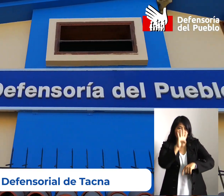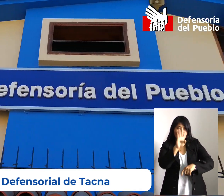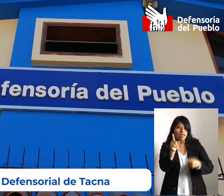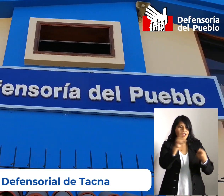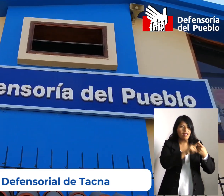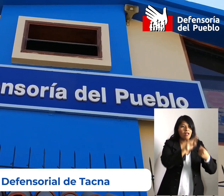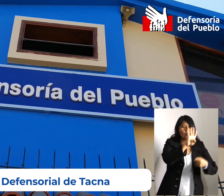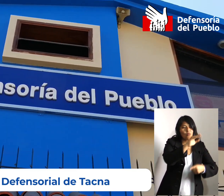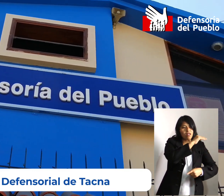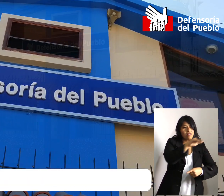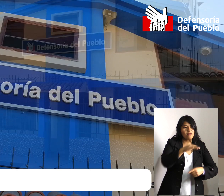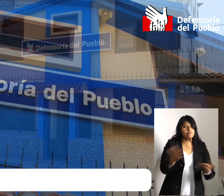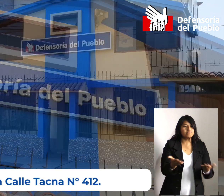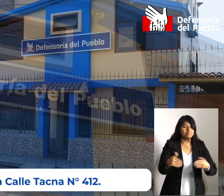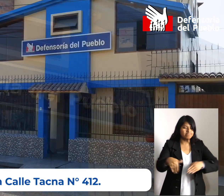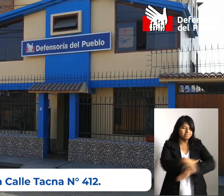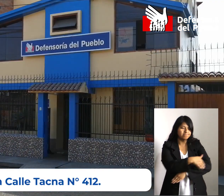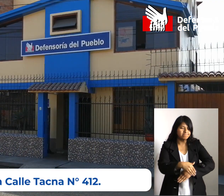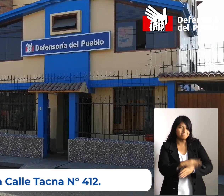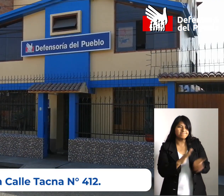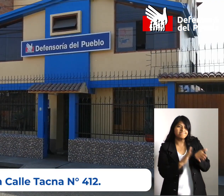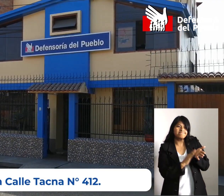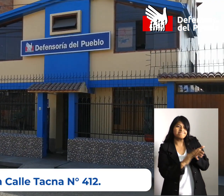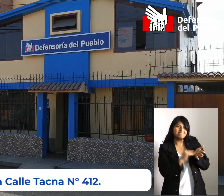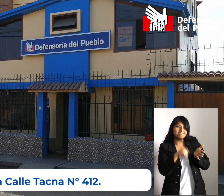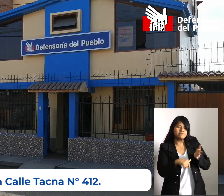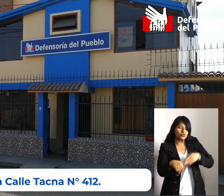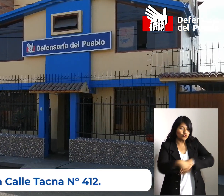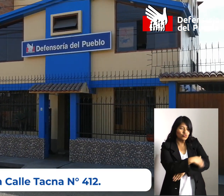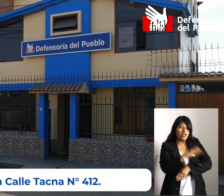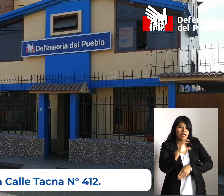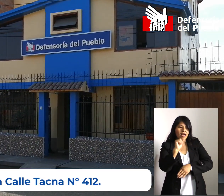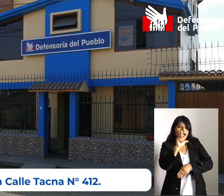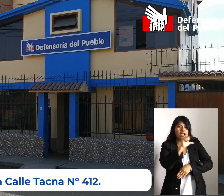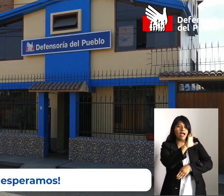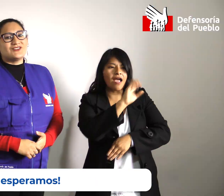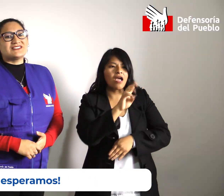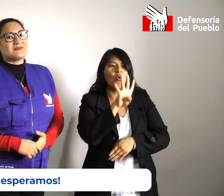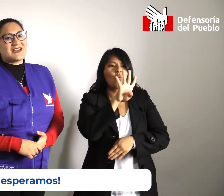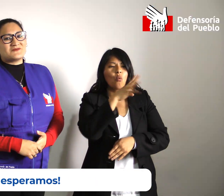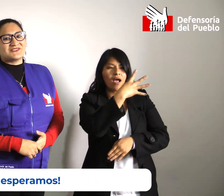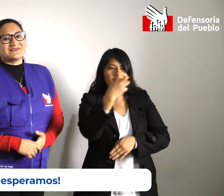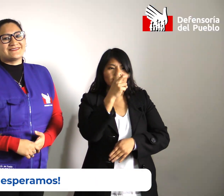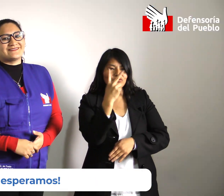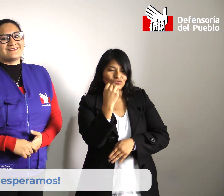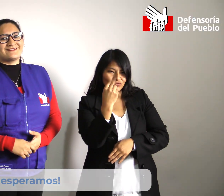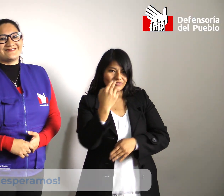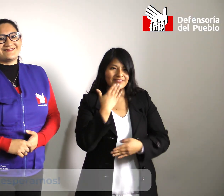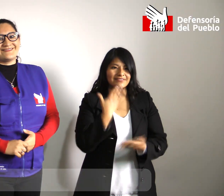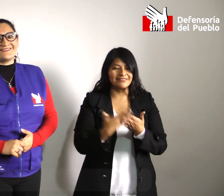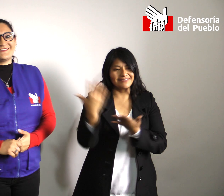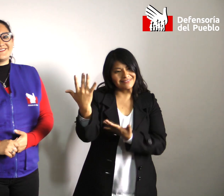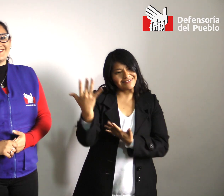Oficina Defensorial de TACNA, ubicada en la calle TACNA número 412. ¡Los esperamos!